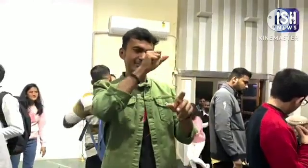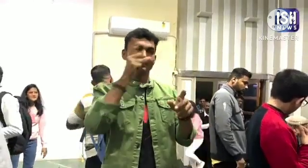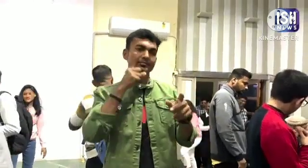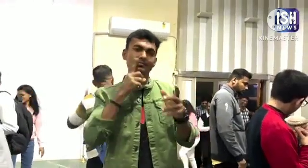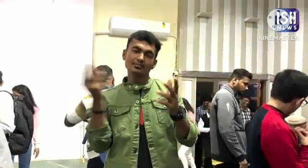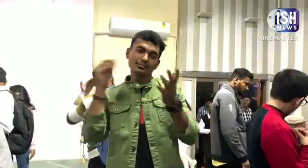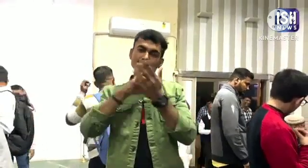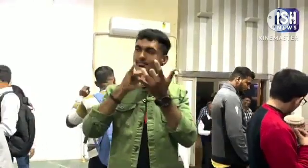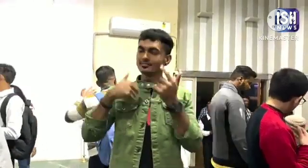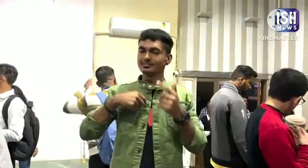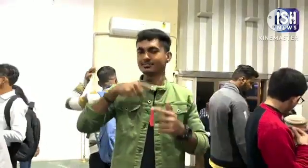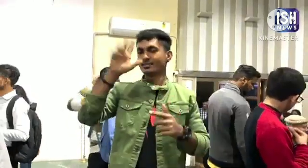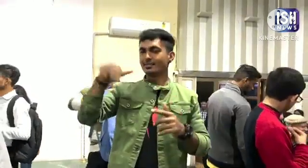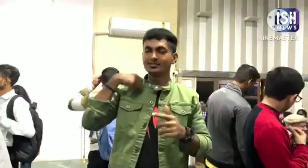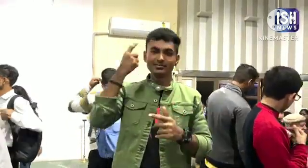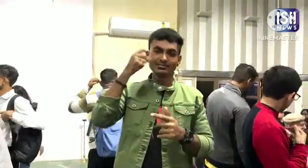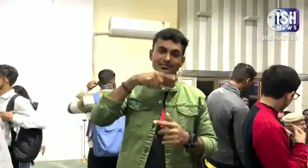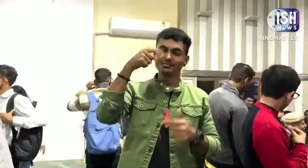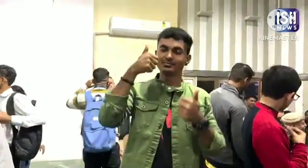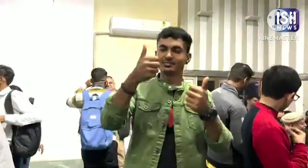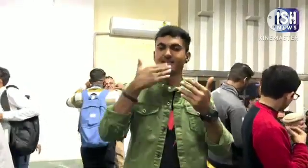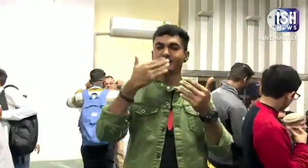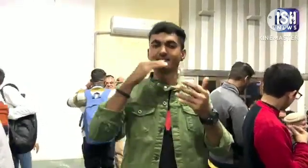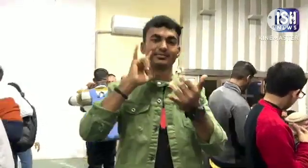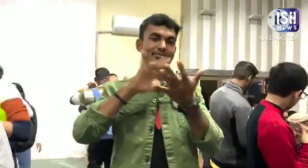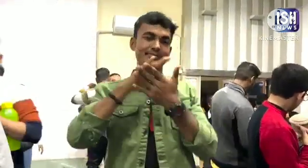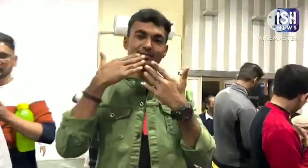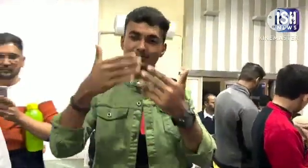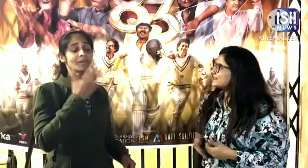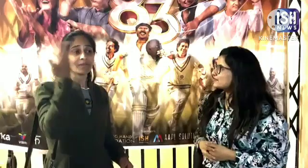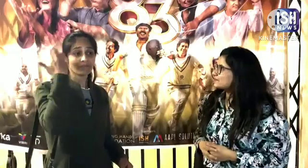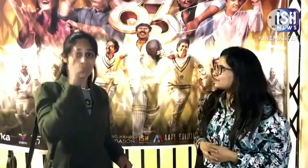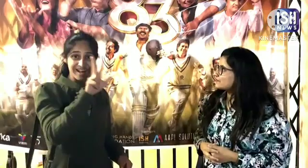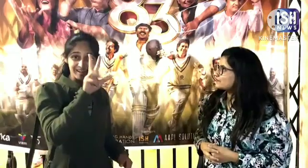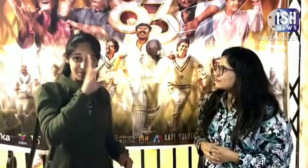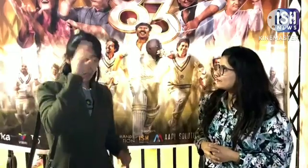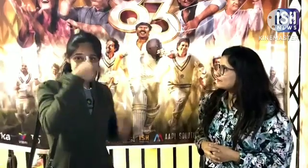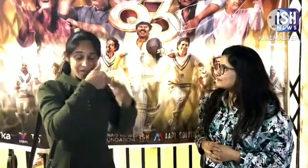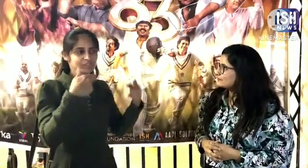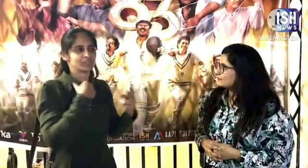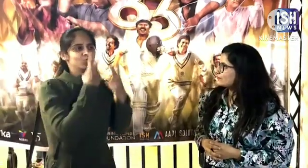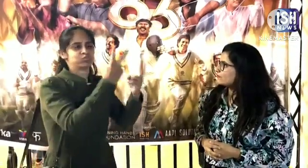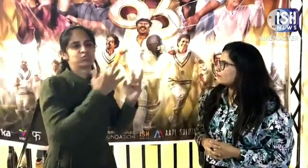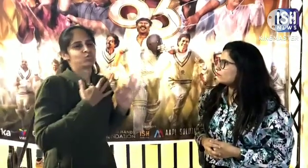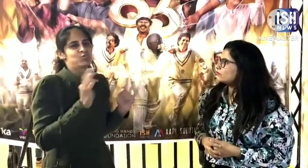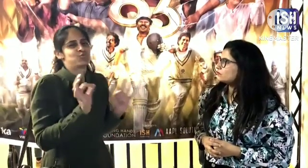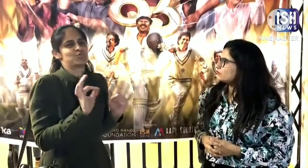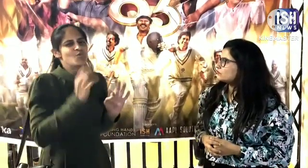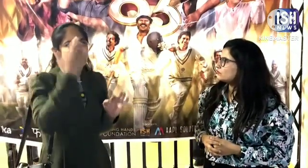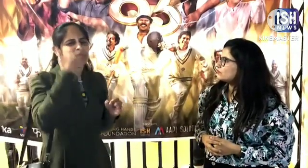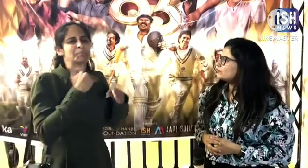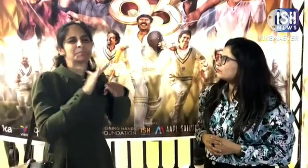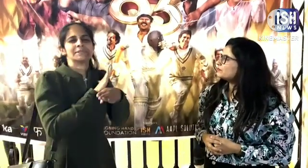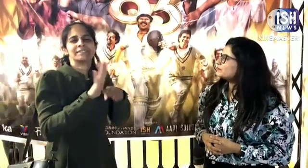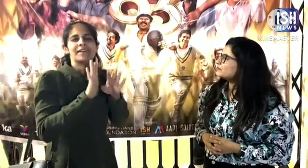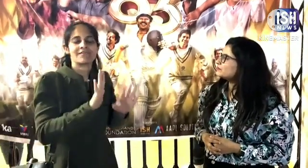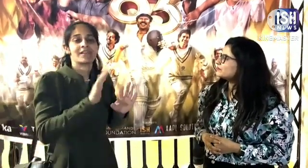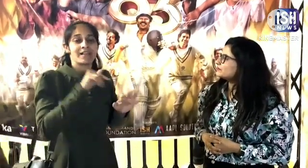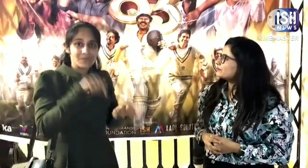अब आईएसएल के साथ मैं इसे समझ गया। मुझे इस पर गर्व है। धन्यवाद आईएसएच। व्यस्त होने के कारण मैंने ये फिल्म पहले नहीं देखी थी।